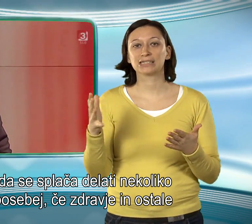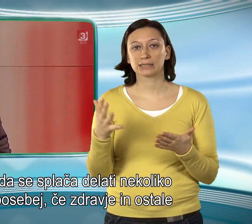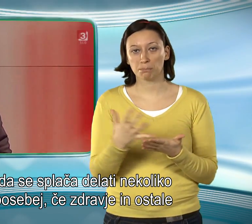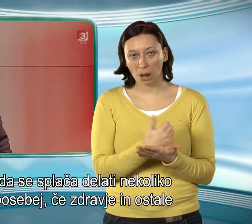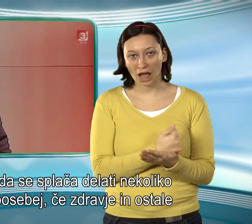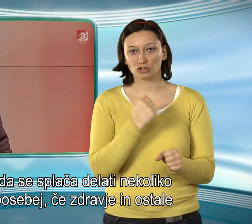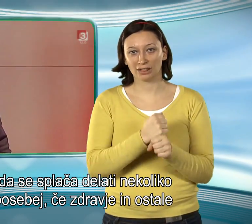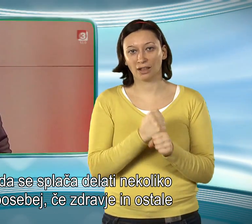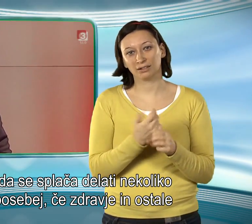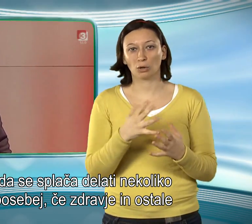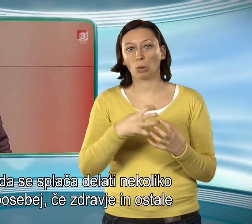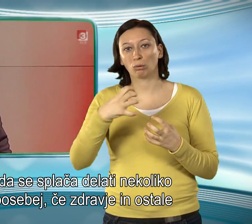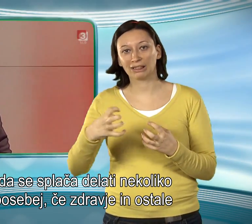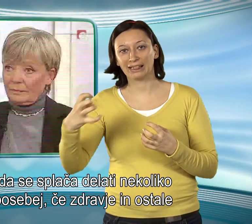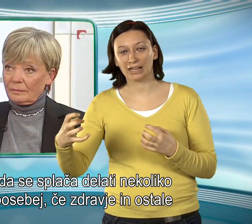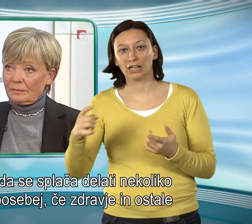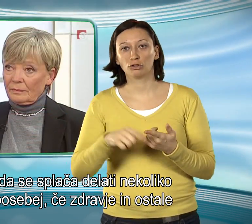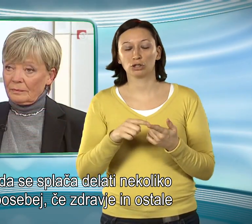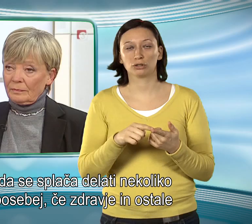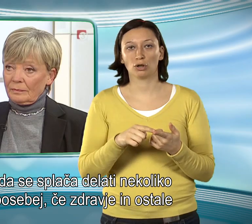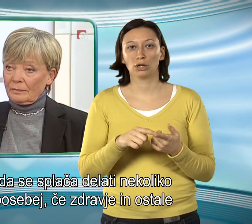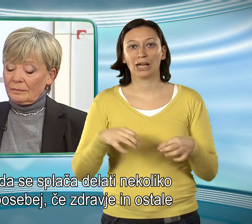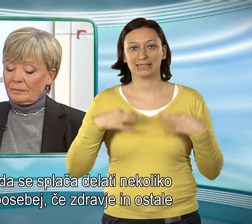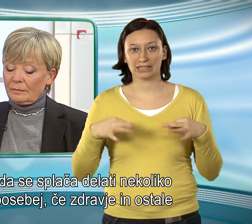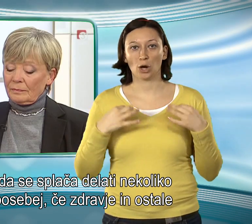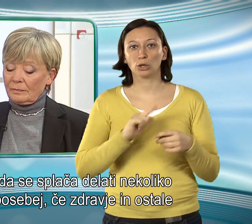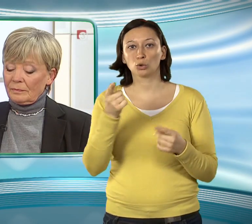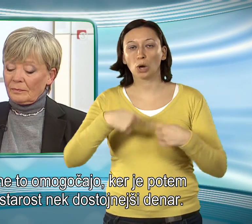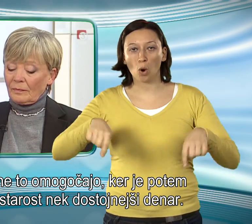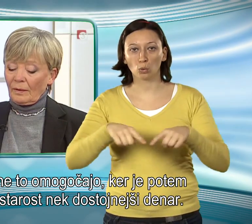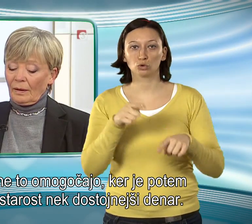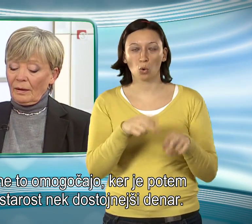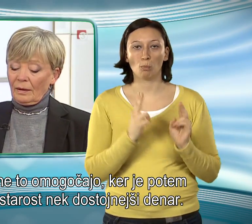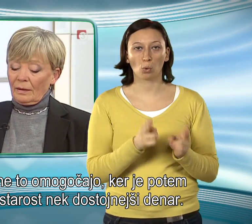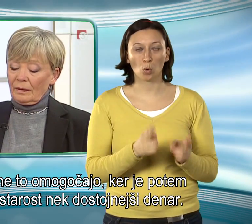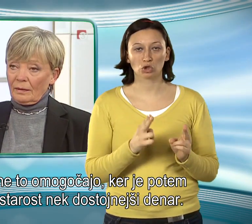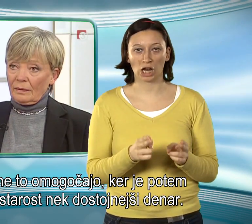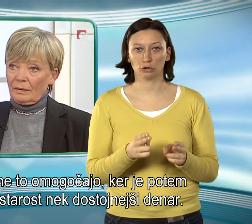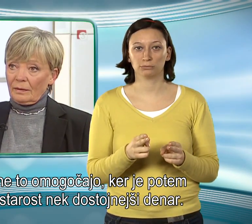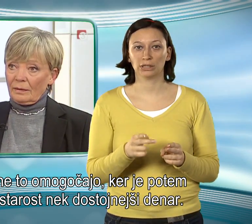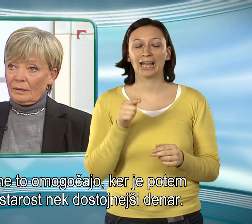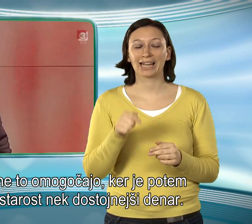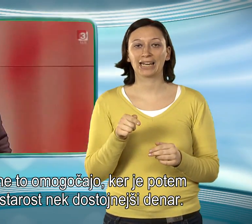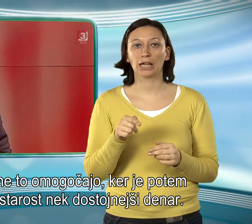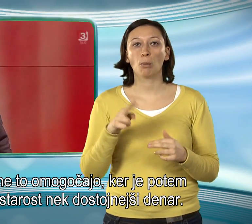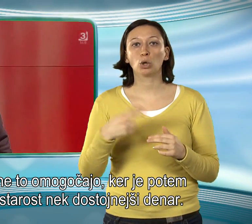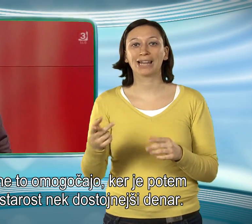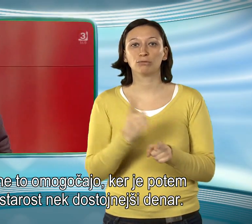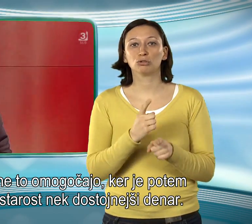splača delati nekoliko dlje, sploh če se pravim zdravje in ostale okoliščine to omogočajo, ker je potem tudi na starost